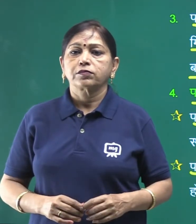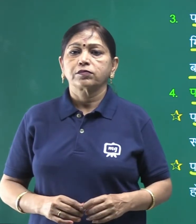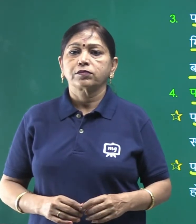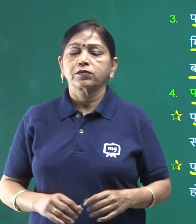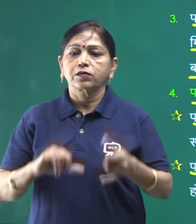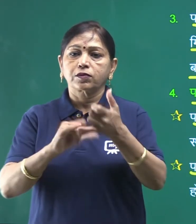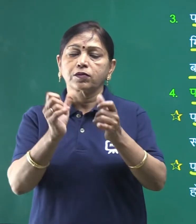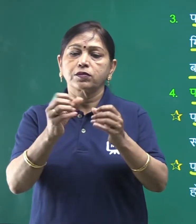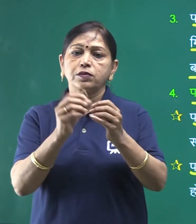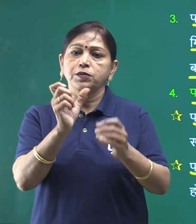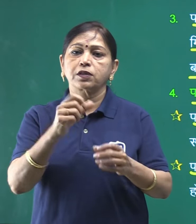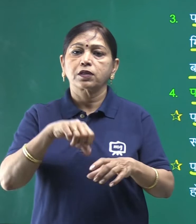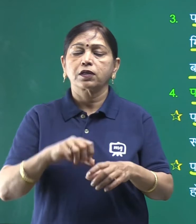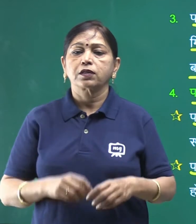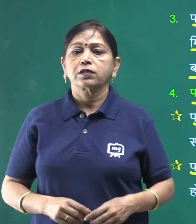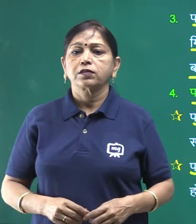पदार्थ के